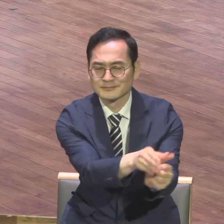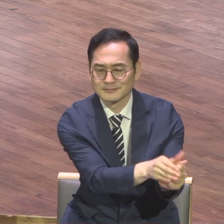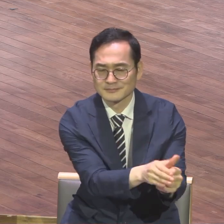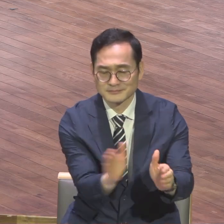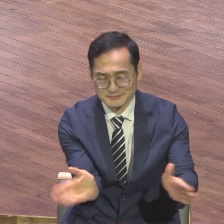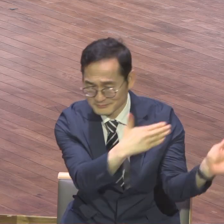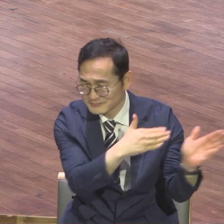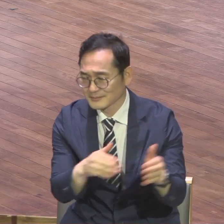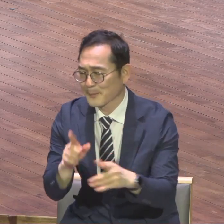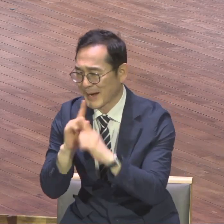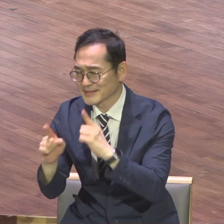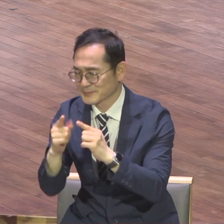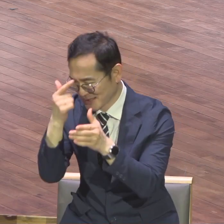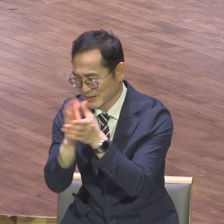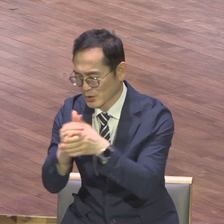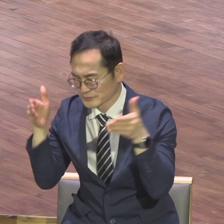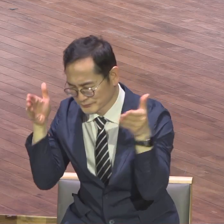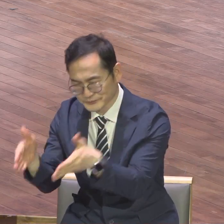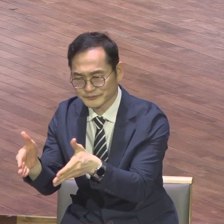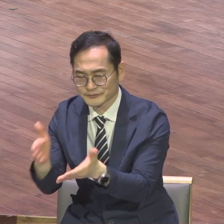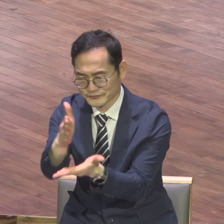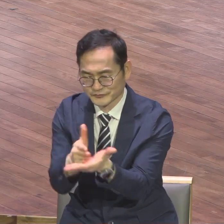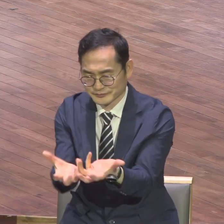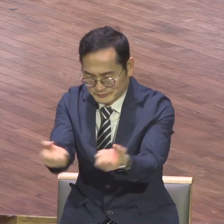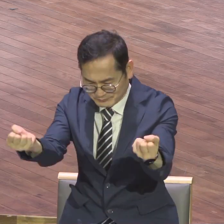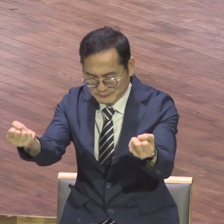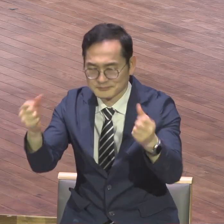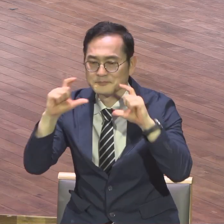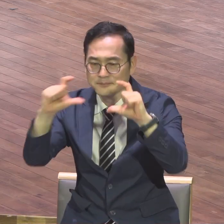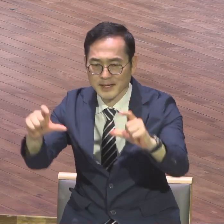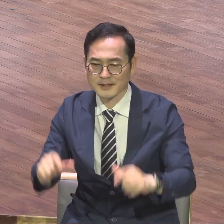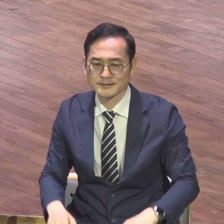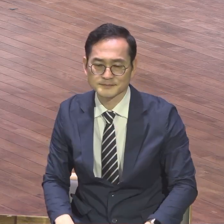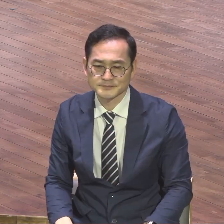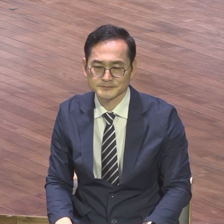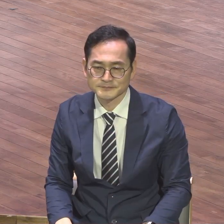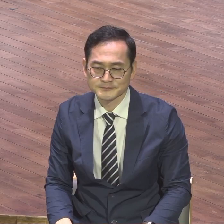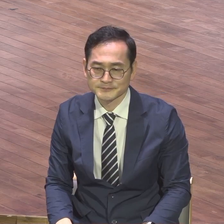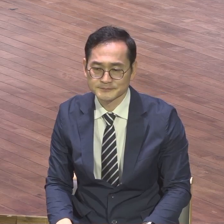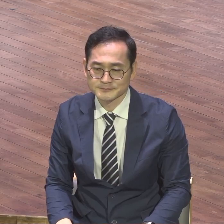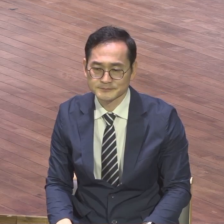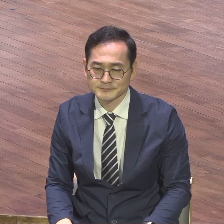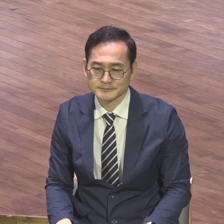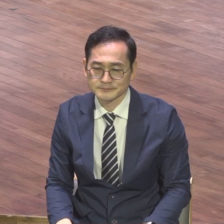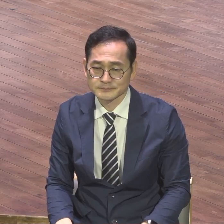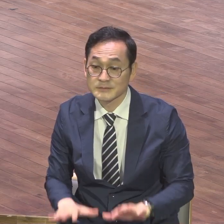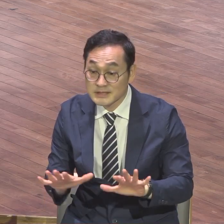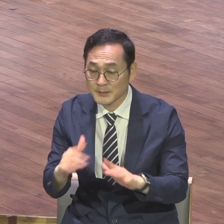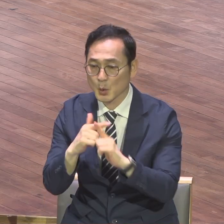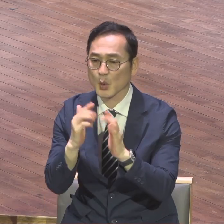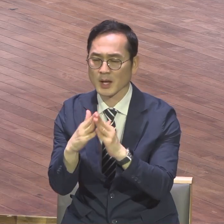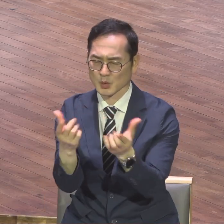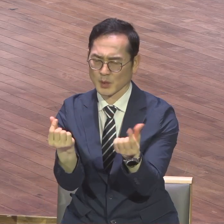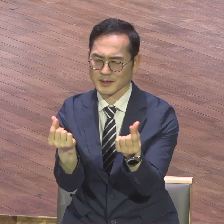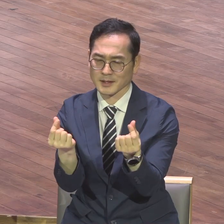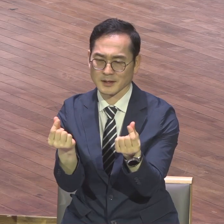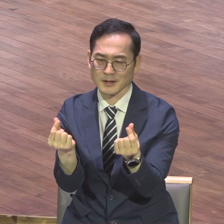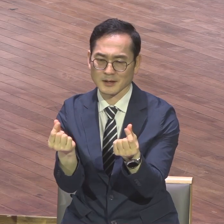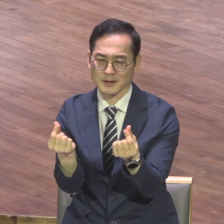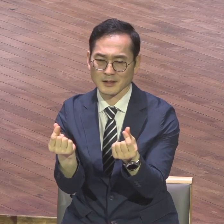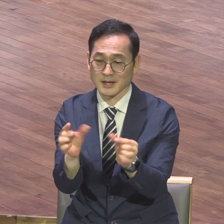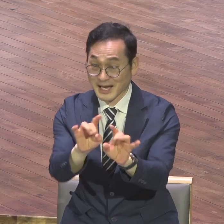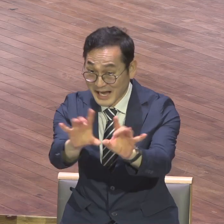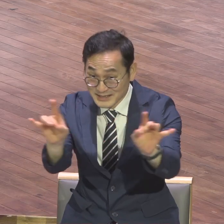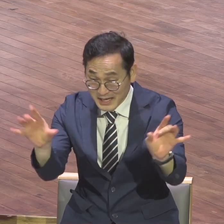사역에 전무하겠다라고 결단을 해버립니다. 지금 교회도 마찬가지예요. 교회 안에 여러분